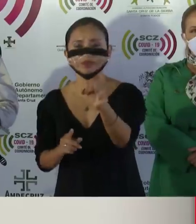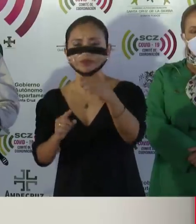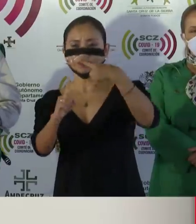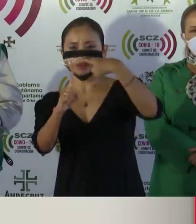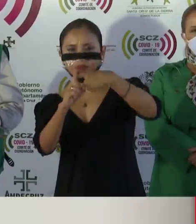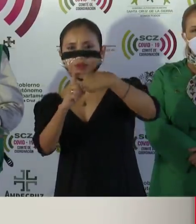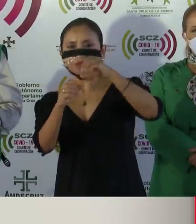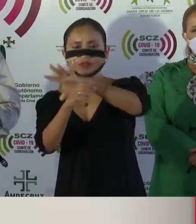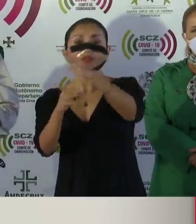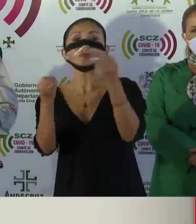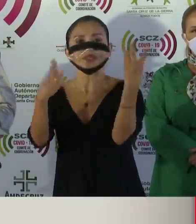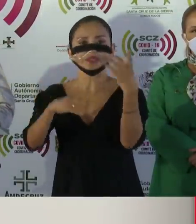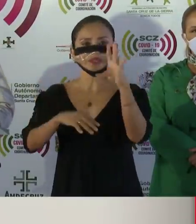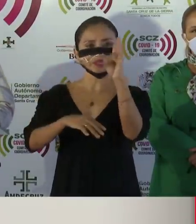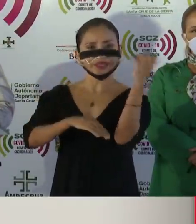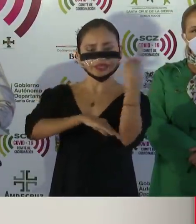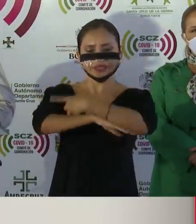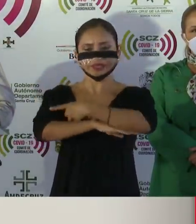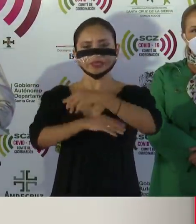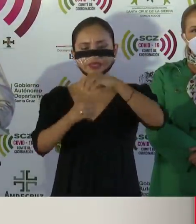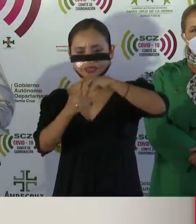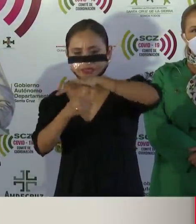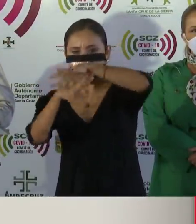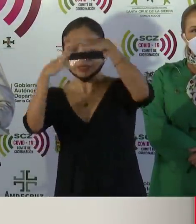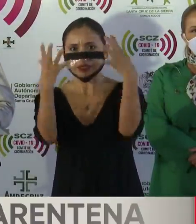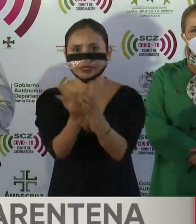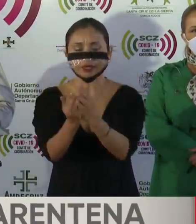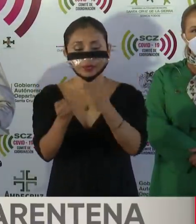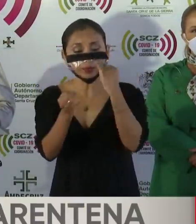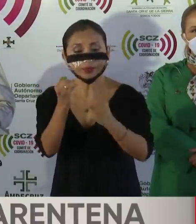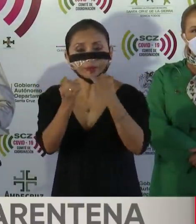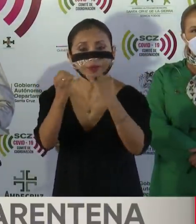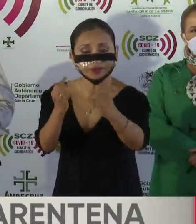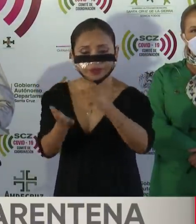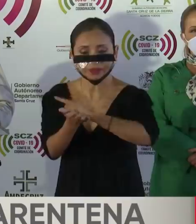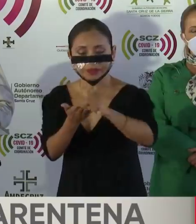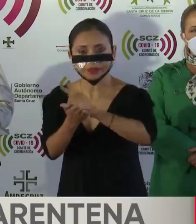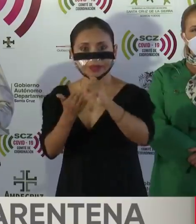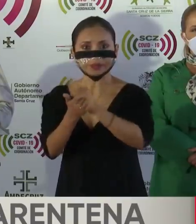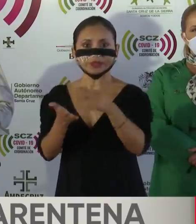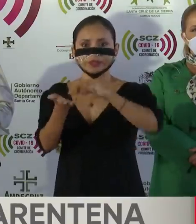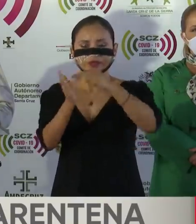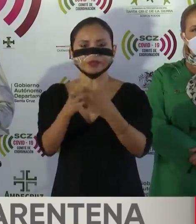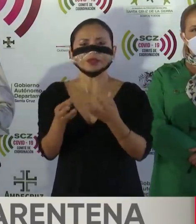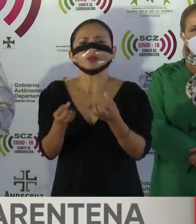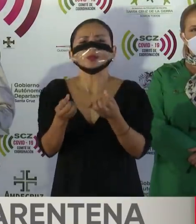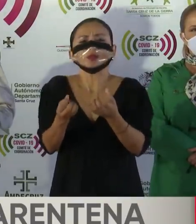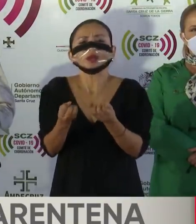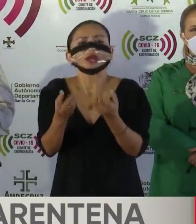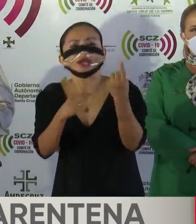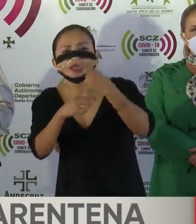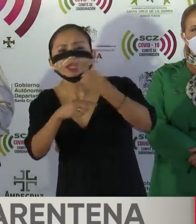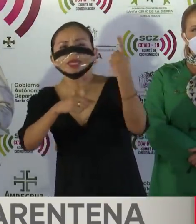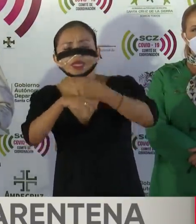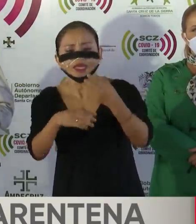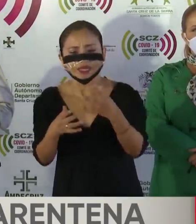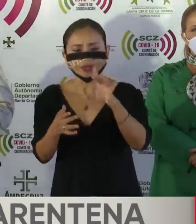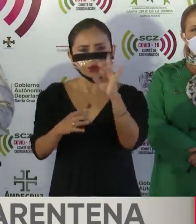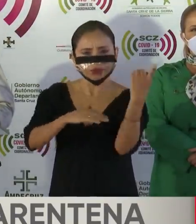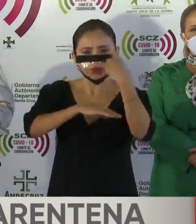confirmados en 70 días de epidemia. En la última semana, la tasa de duplicación ha sido de 8